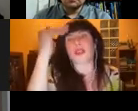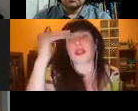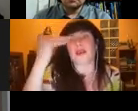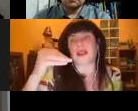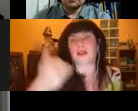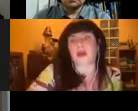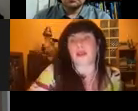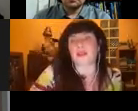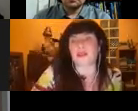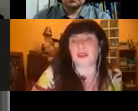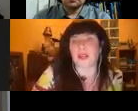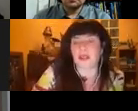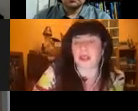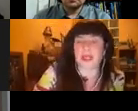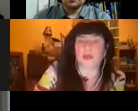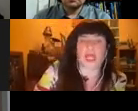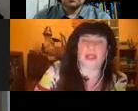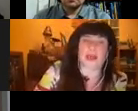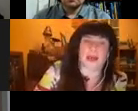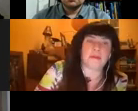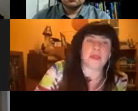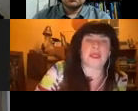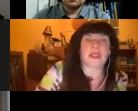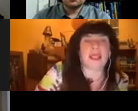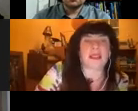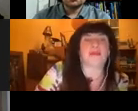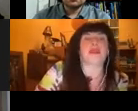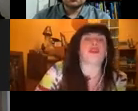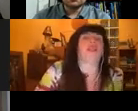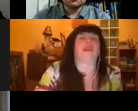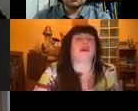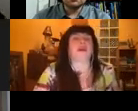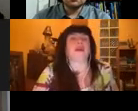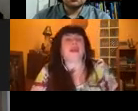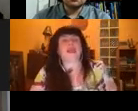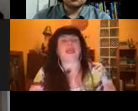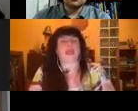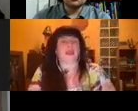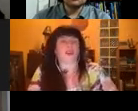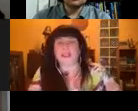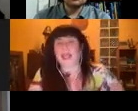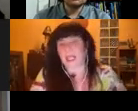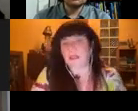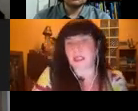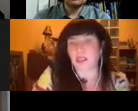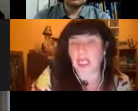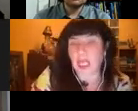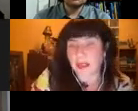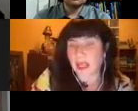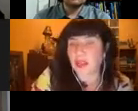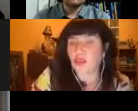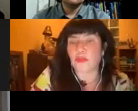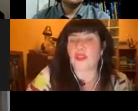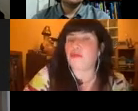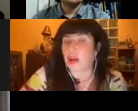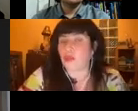cómo estaban graduadas entonces con el sistema de modalidad, desde la interpersonalidad, con esta red, siguiendo esta red